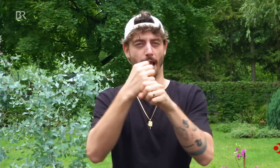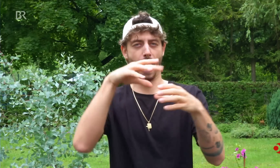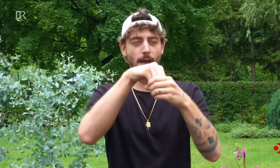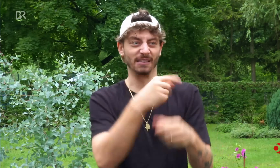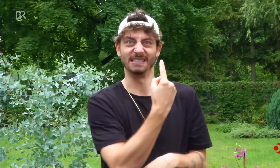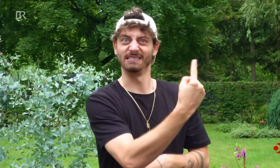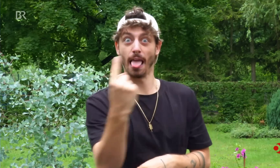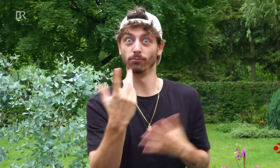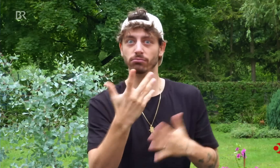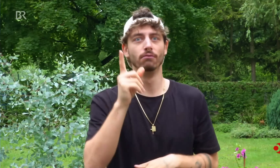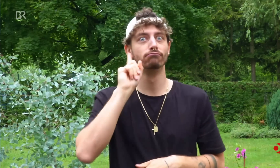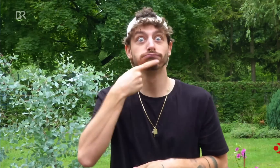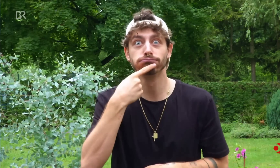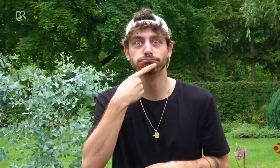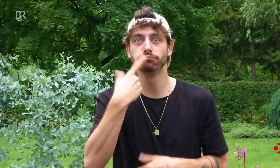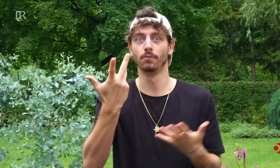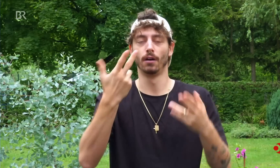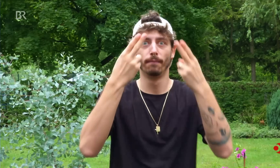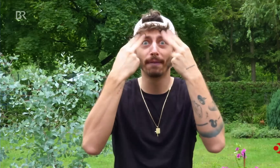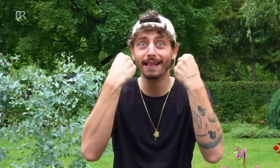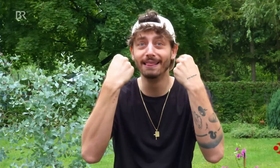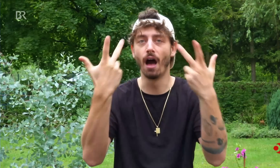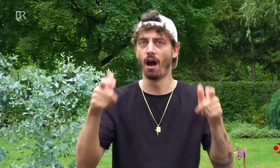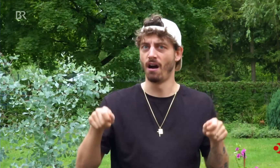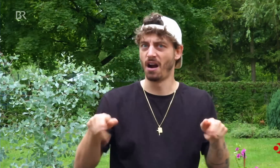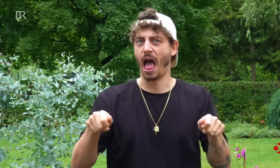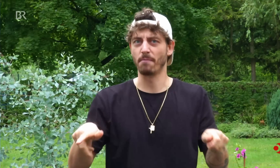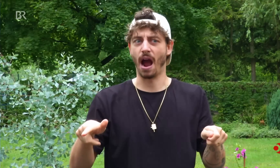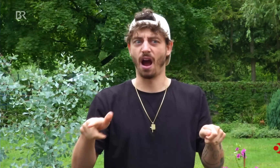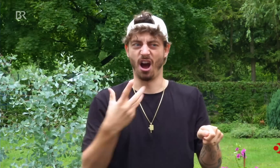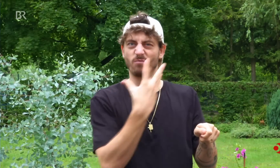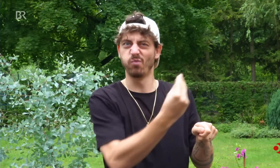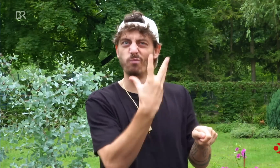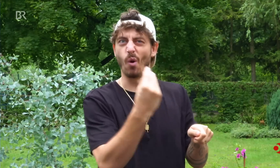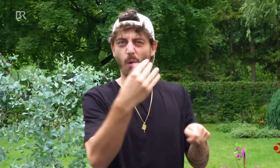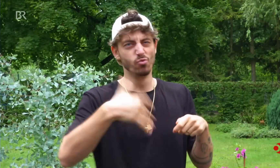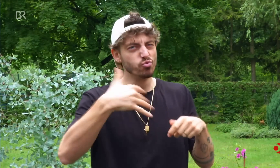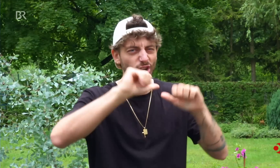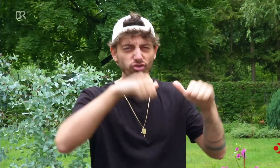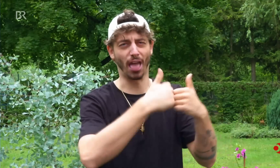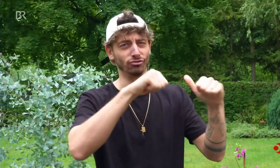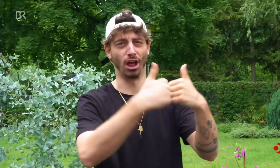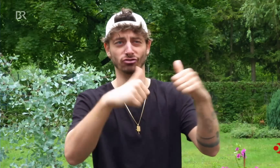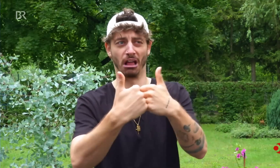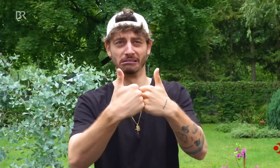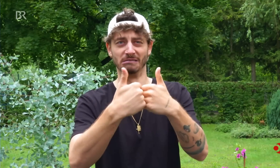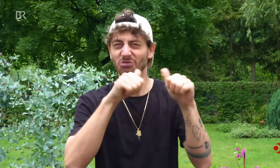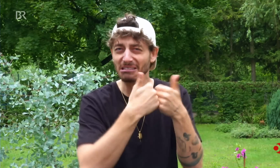3 Comedians. Einen Tauben, einen Blinden und einen Lahmen, die sich jeweils harten Challenges stellen